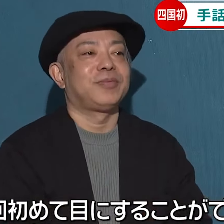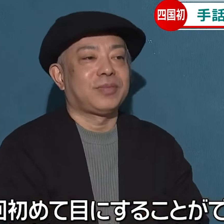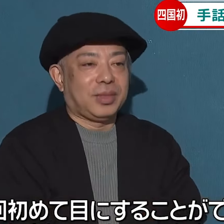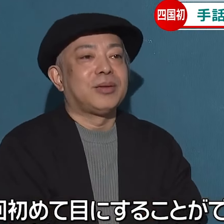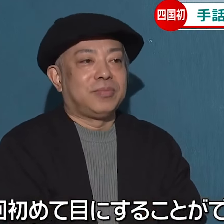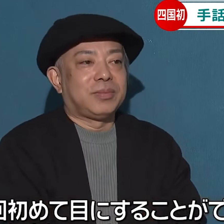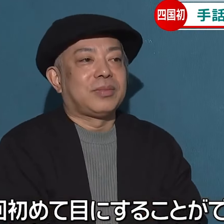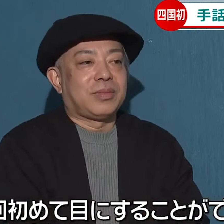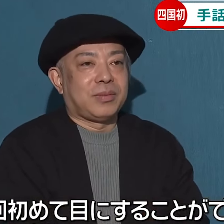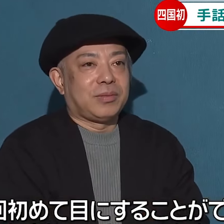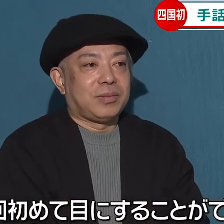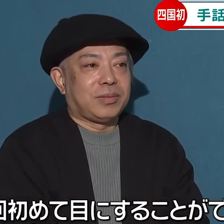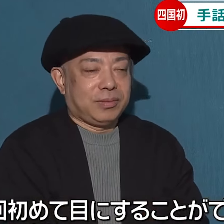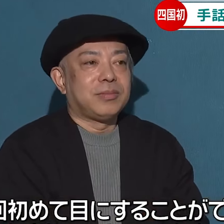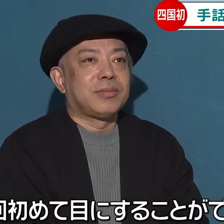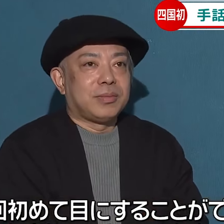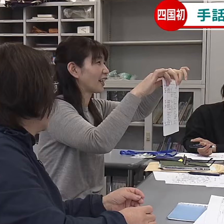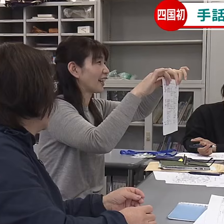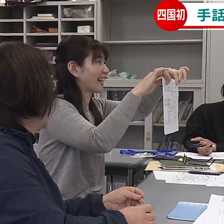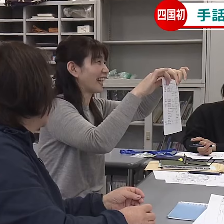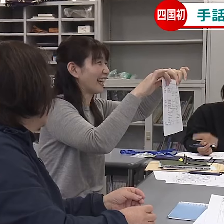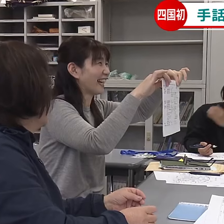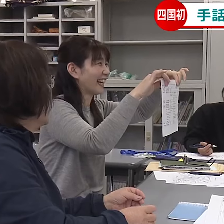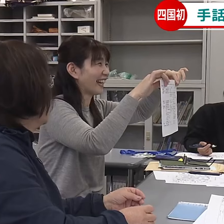るので、とても楽しみにしています。